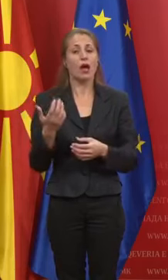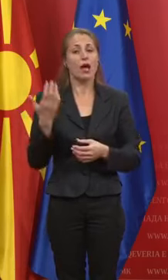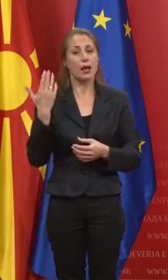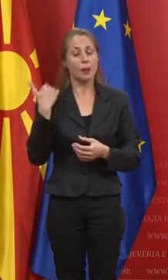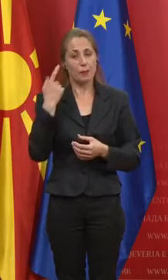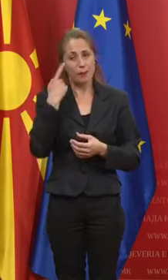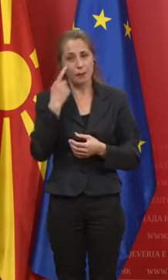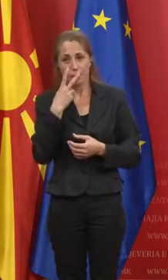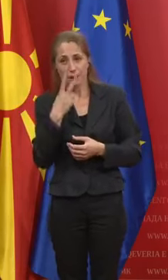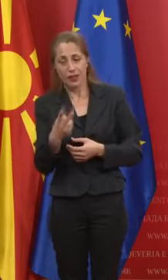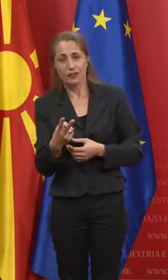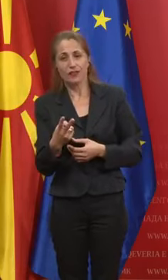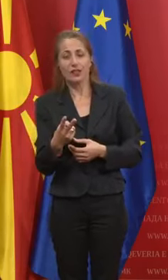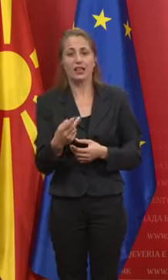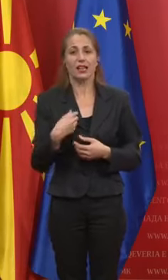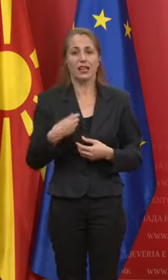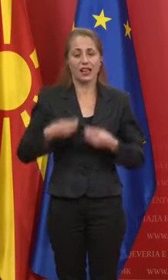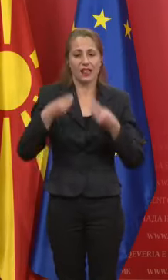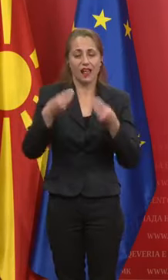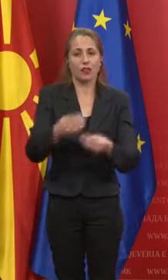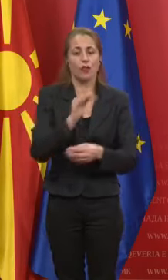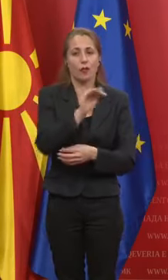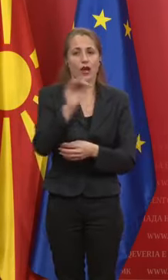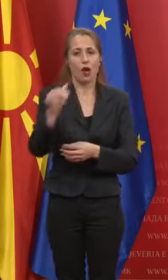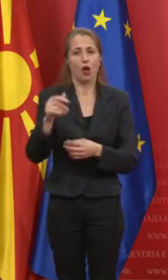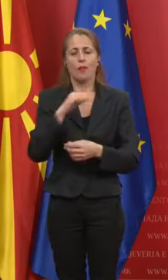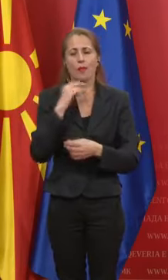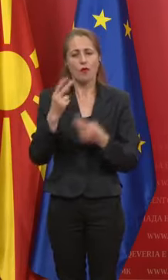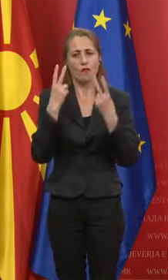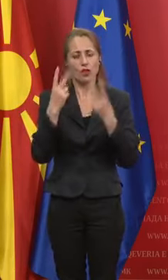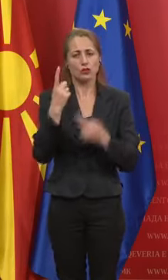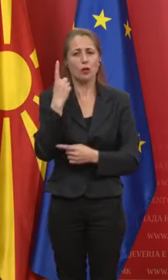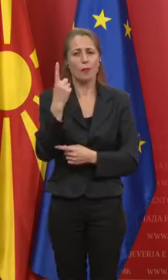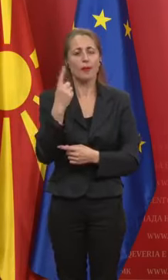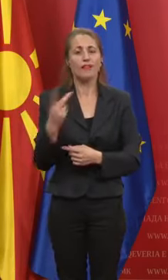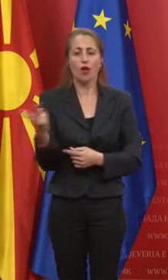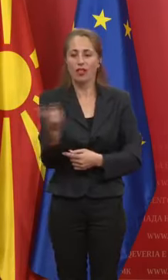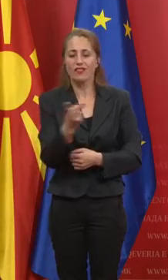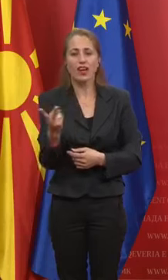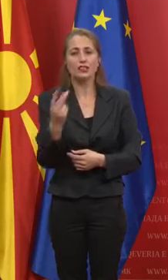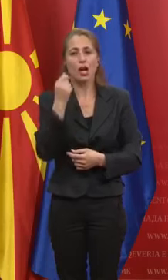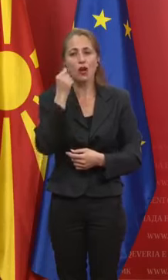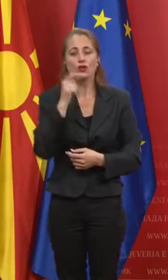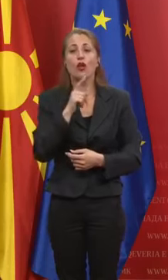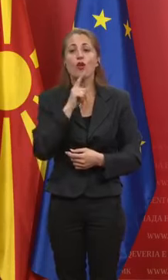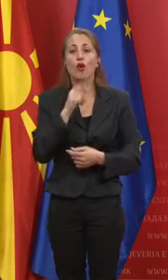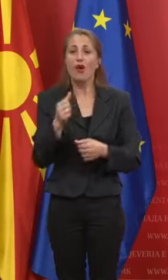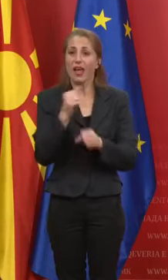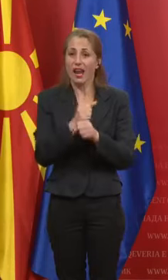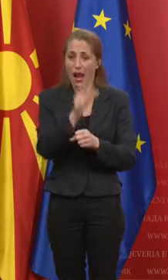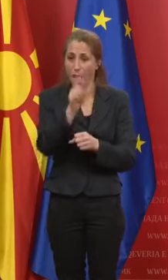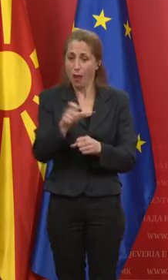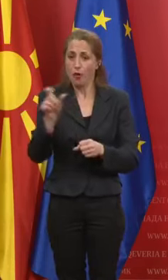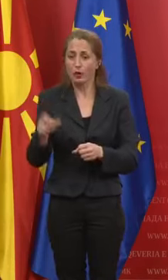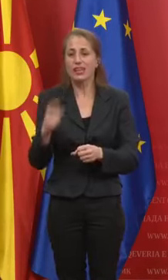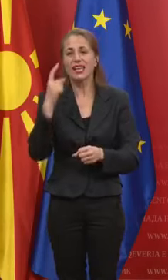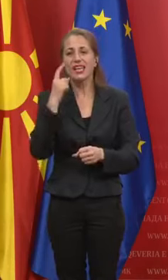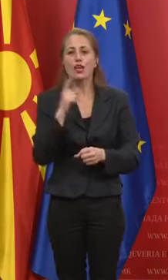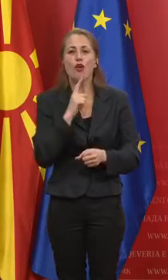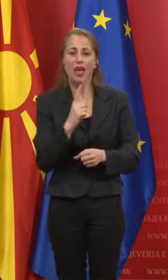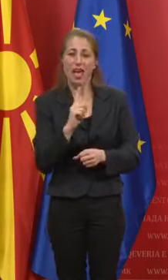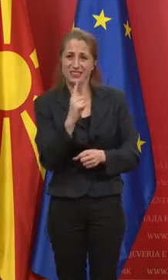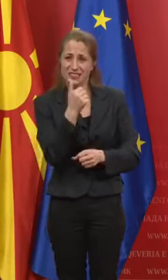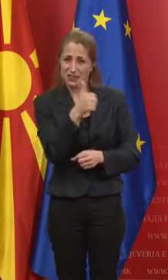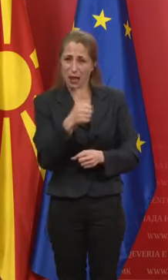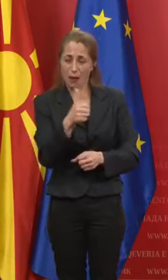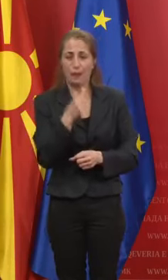дека дадовме препорака и приоритет да се даде на двајца родители кои работат и самохрани родители